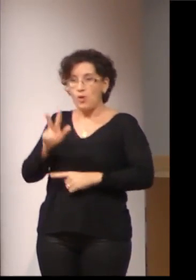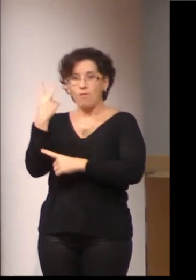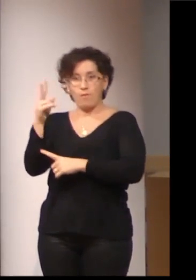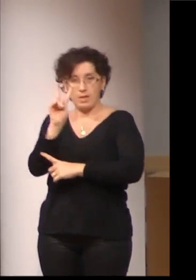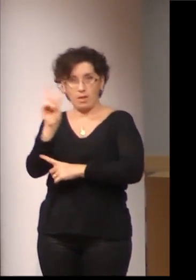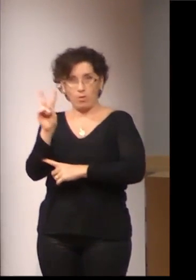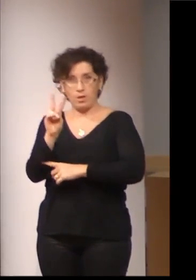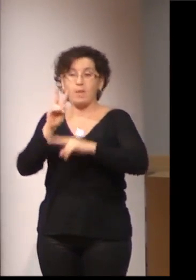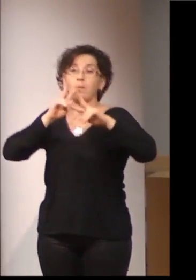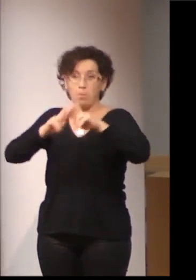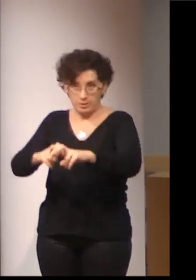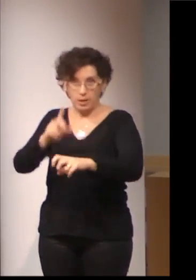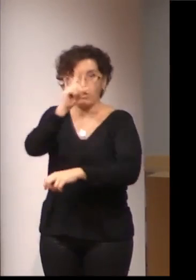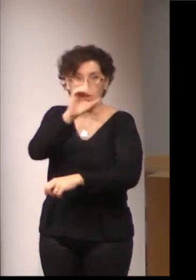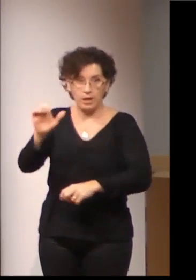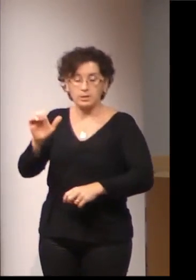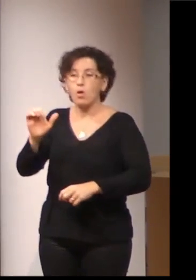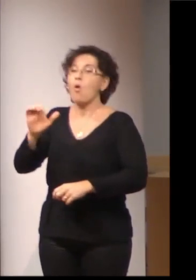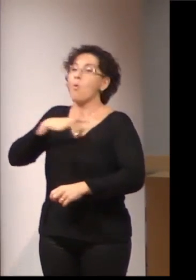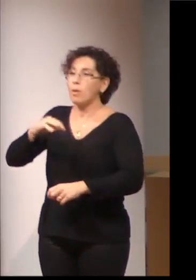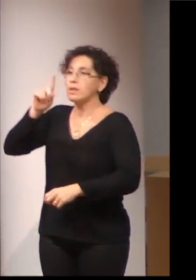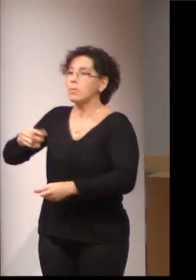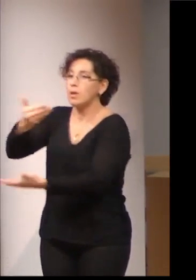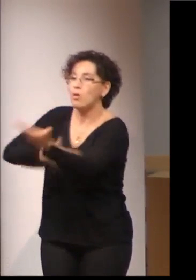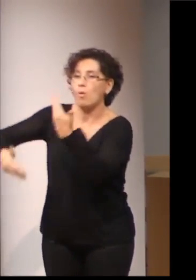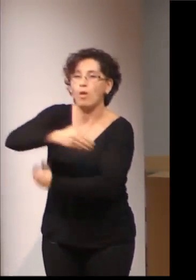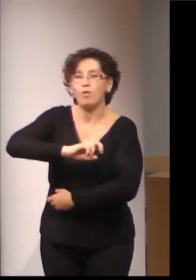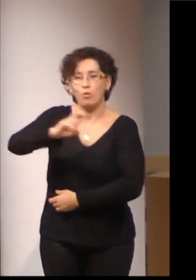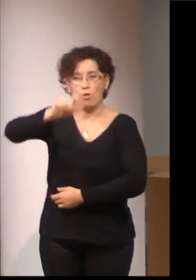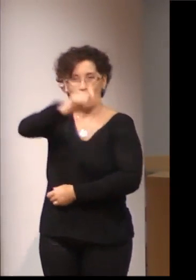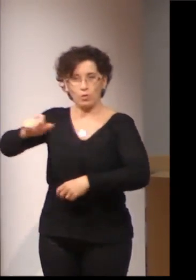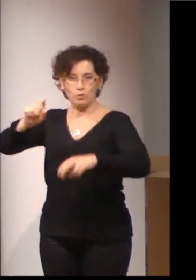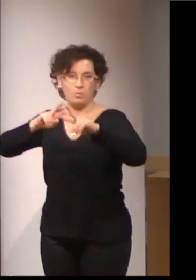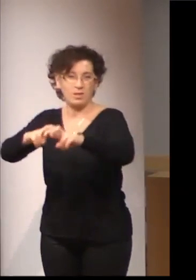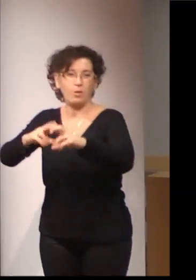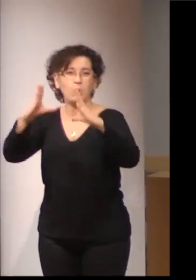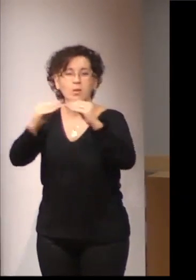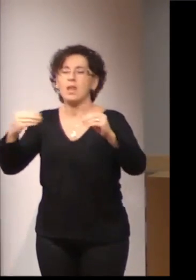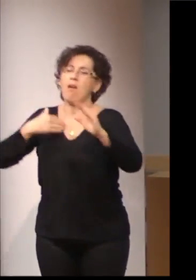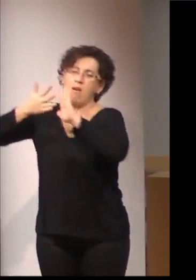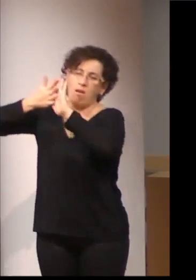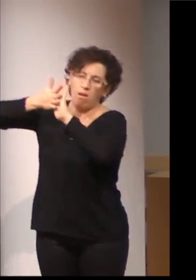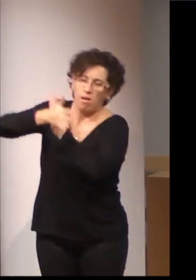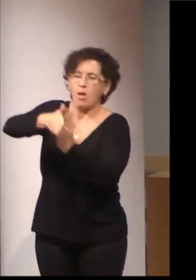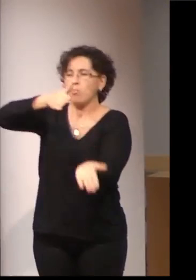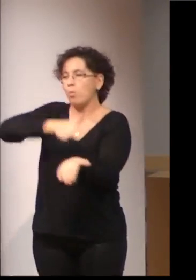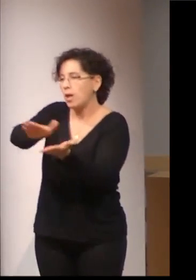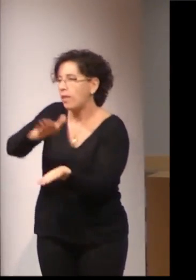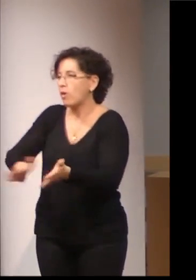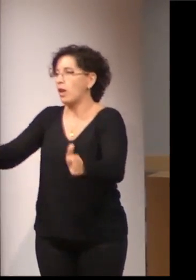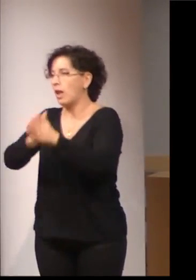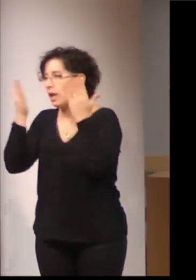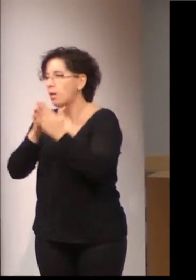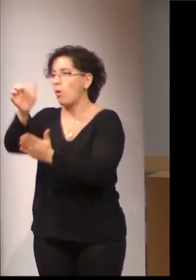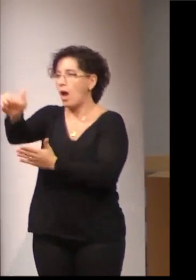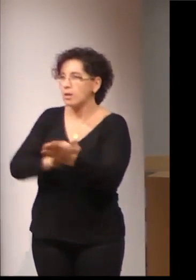en lengua de signos española, o en colaboración con otros investigadores y con otras universidades. No voy a cansar a nadie con las publicaciones, los libros, los artículos,